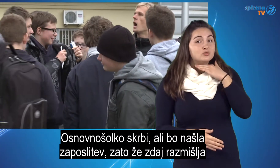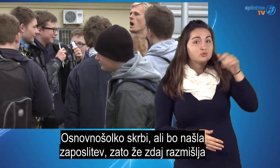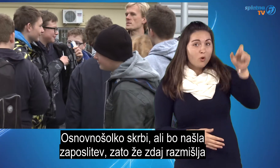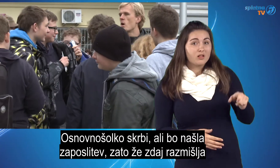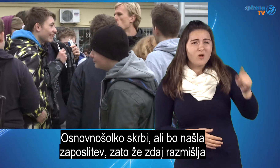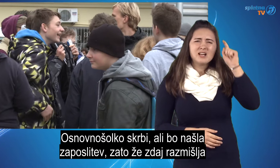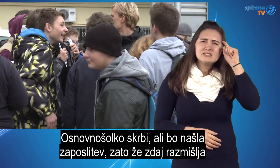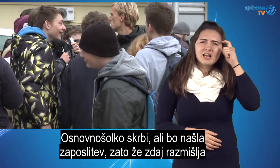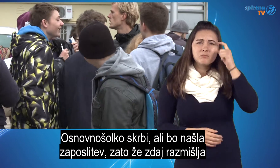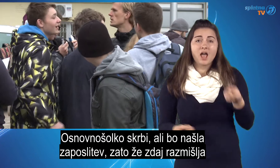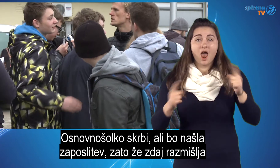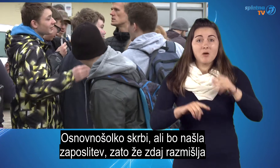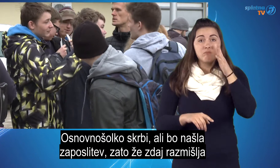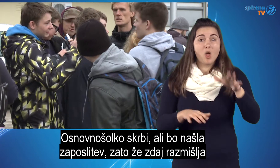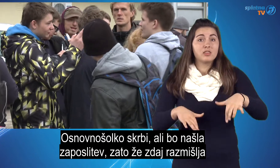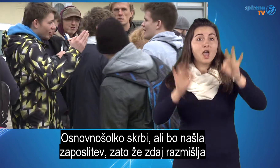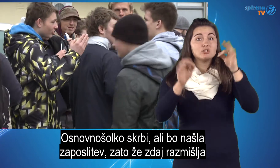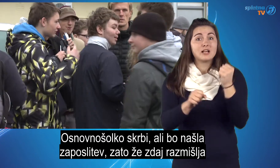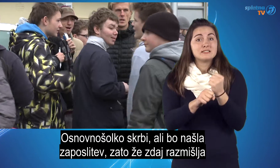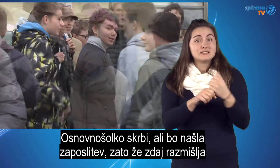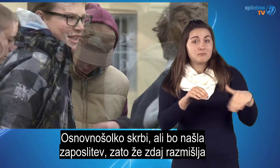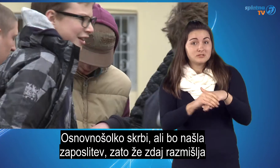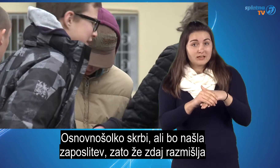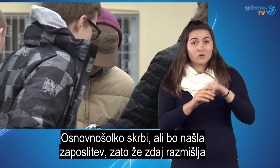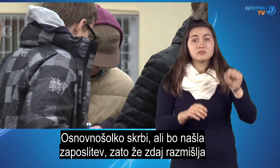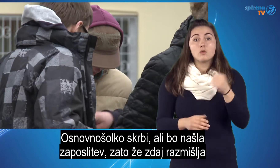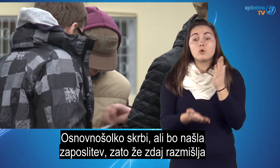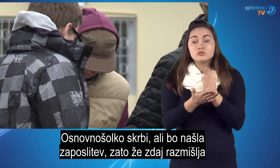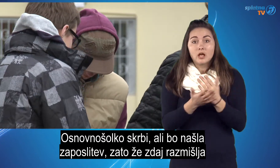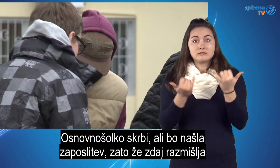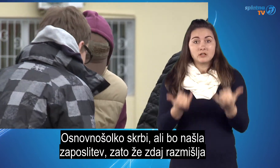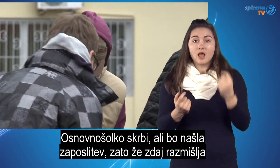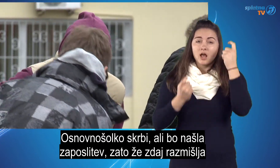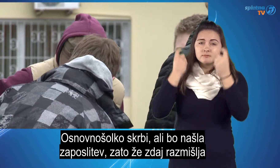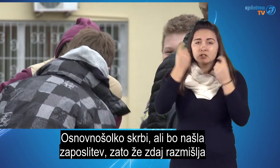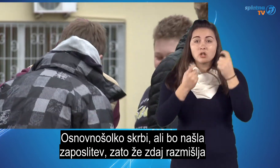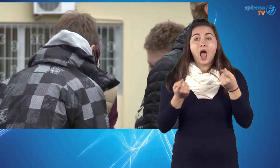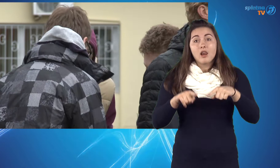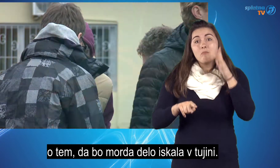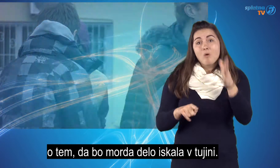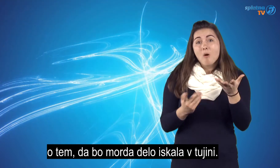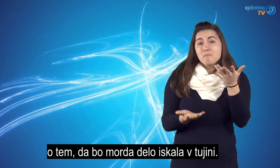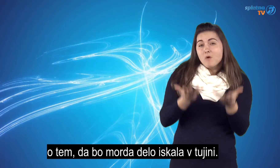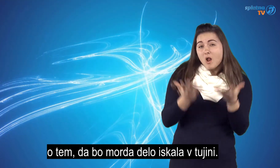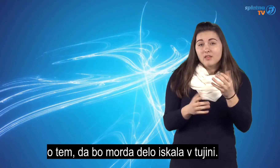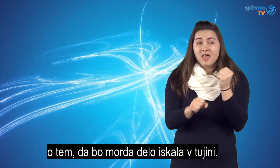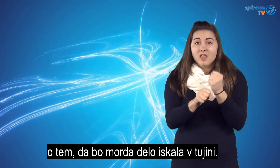Osnovnošolko skrbi, ali bo našla zaposlitev, zato že zdaj razmišlja o tem, da bo morda delo iskala v tujini.